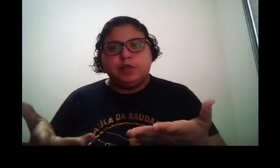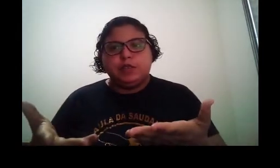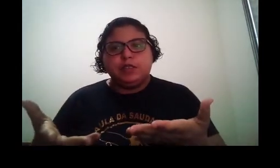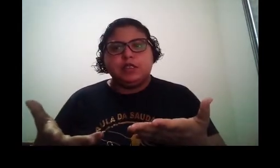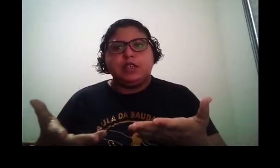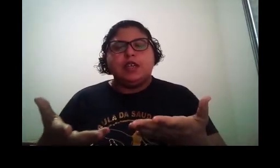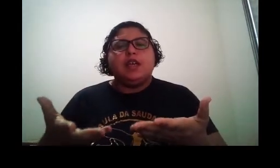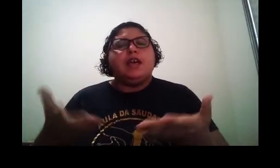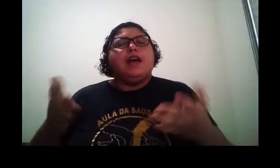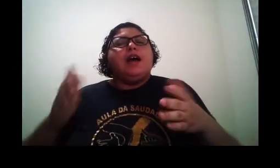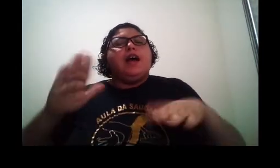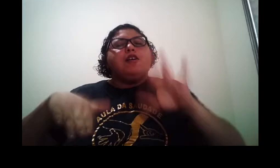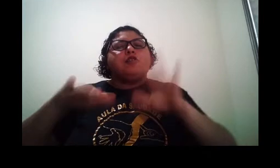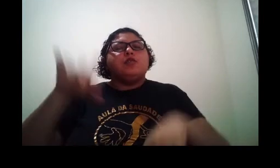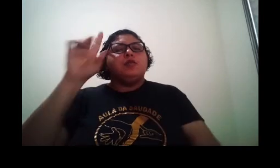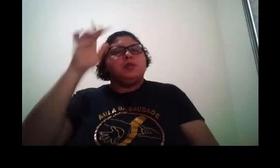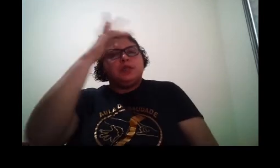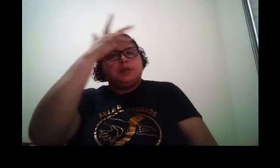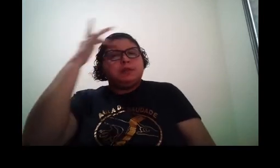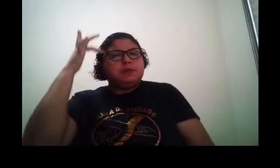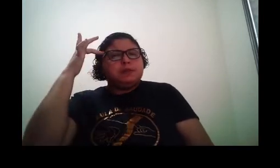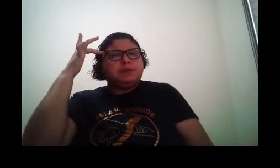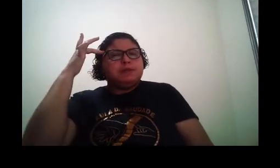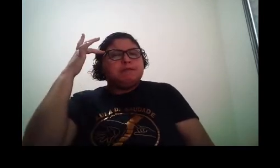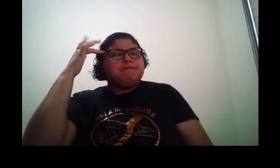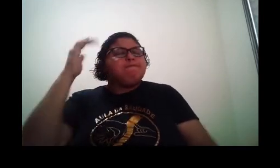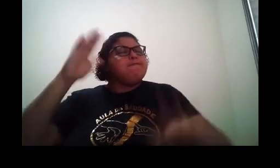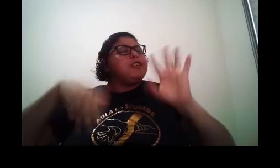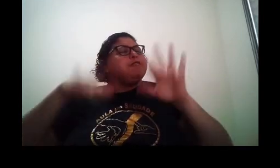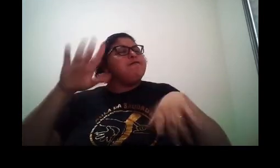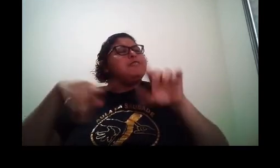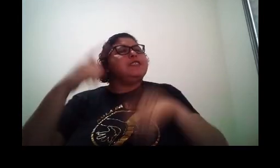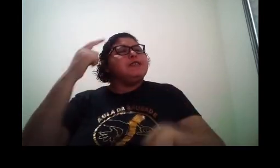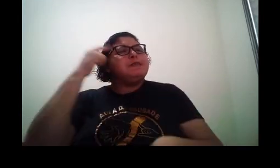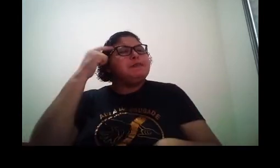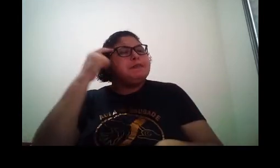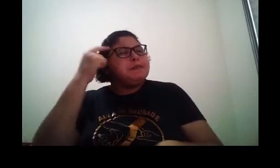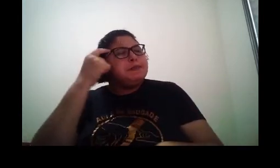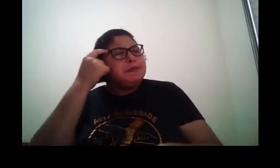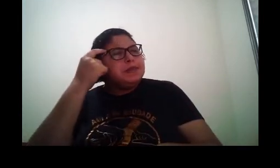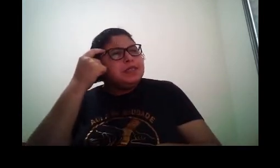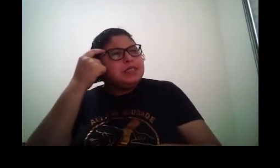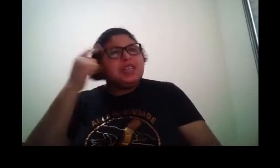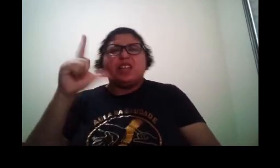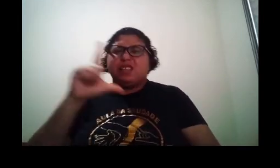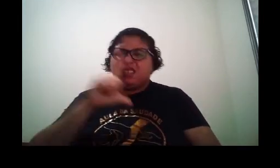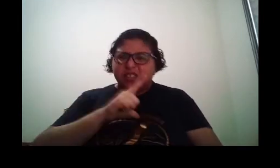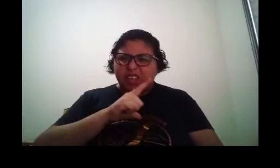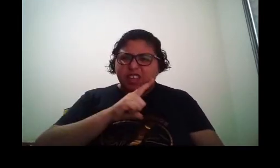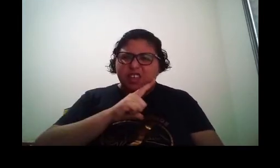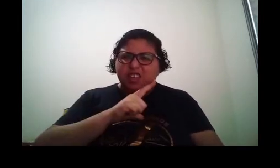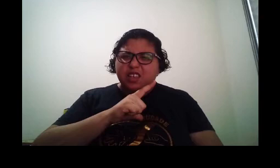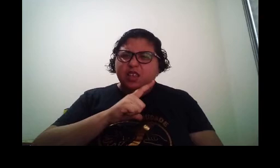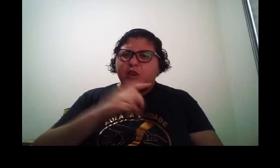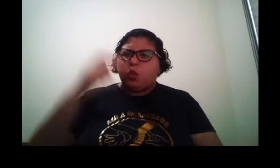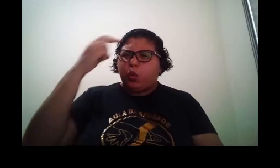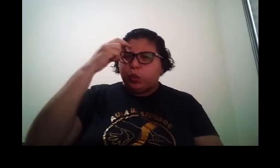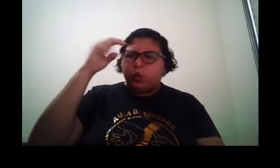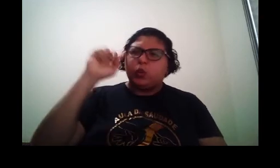durante todos esses tempos. Mediante a isso, gente, algumas pessoas elas possam até mesmo se perguntar,